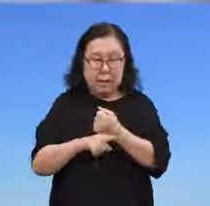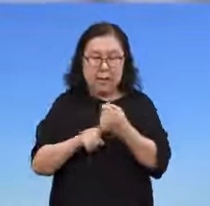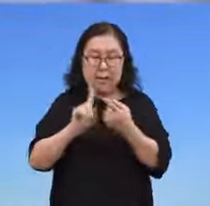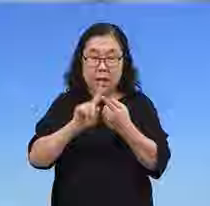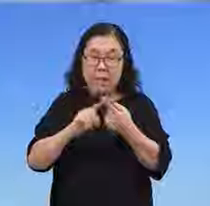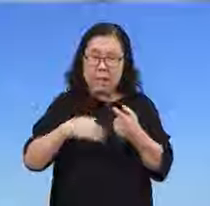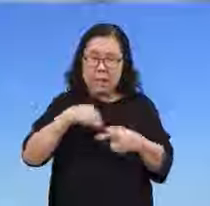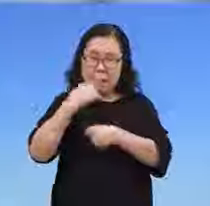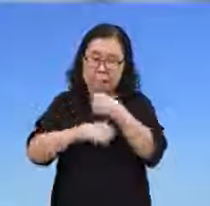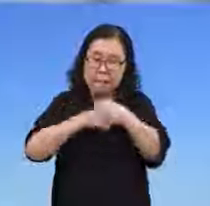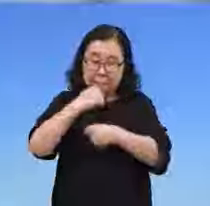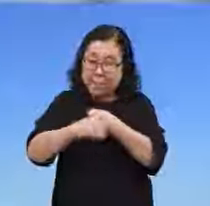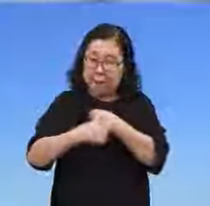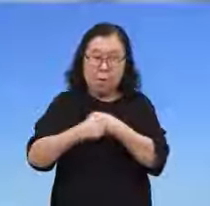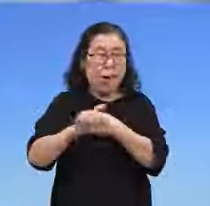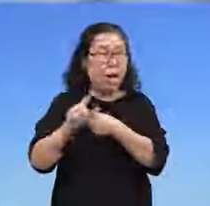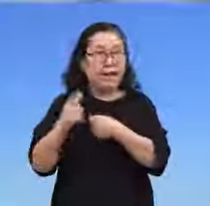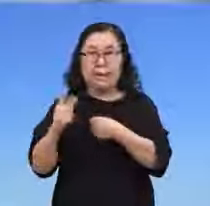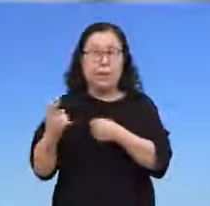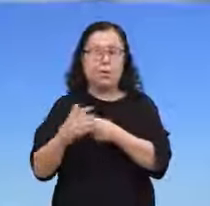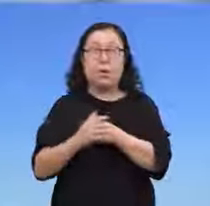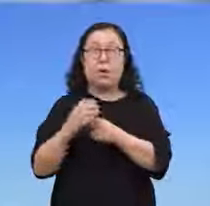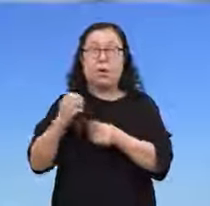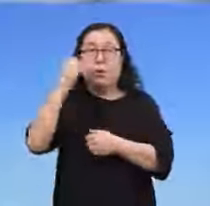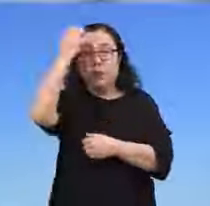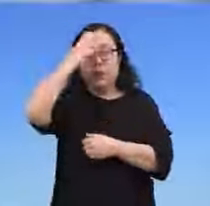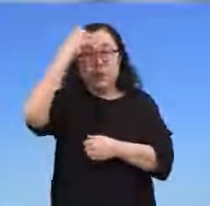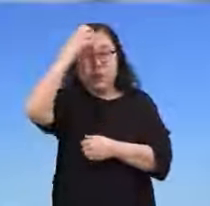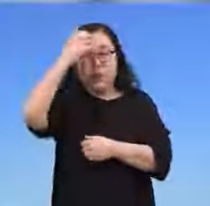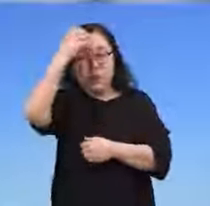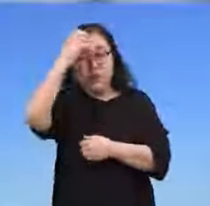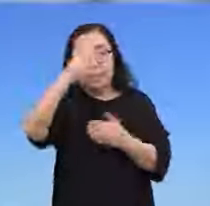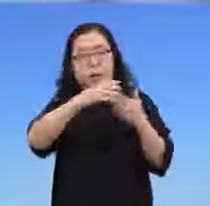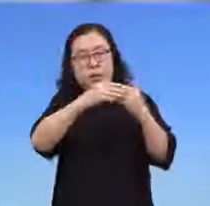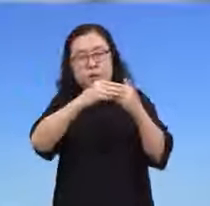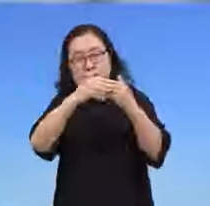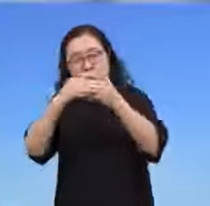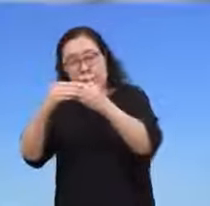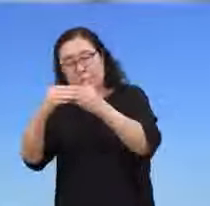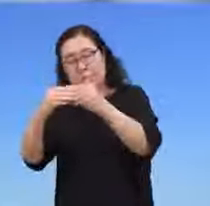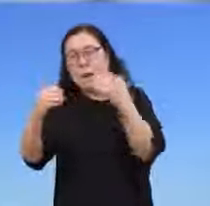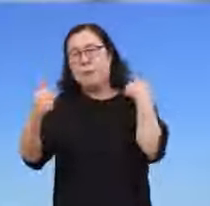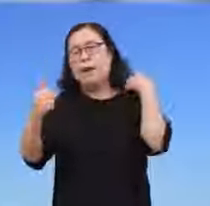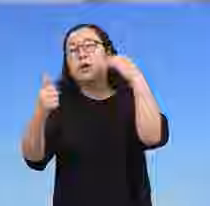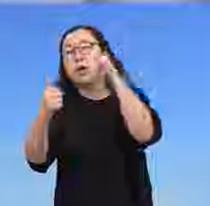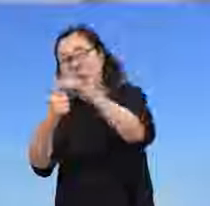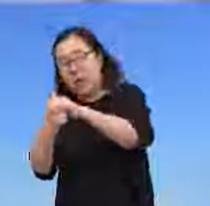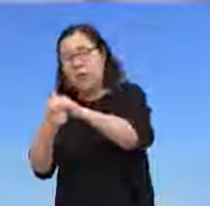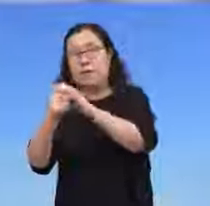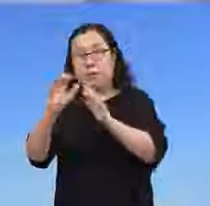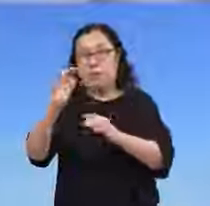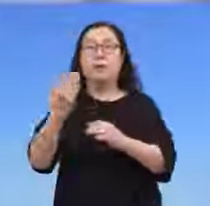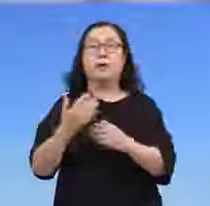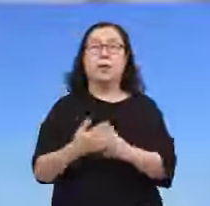게 아니에요. 성령님이 이끄시는 대로, 성령님이 인도하시는 대로.